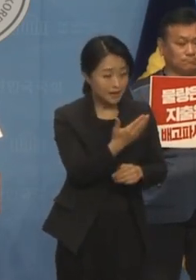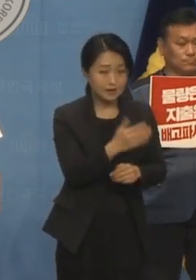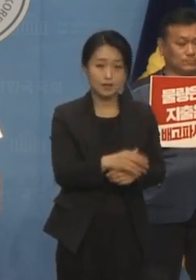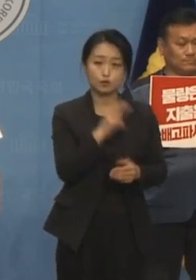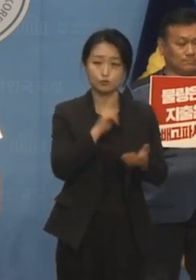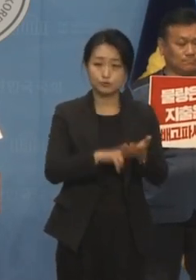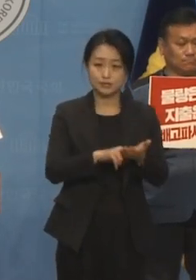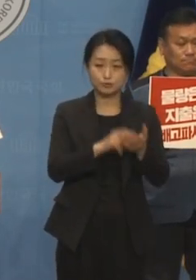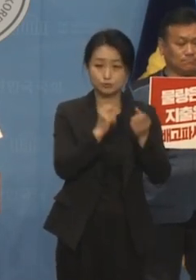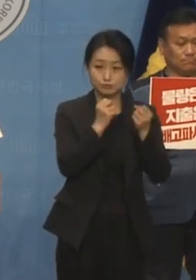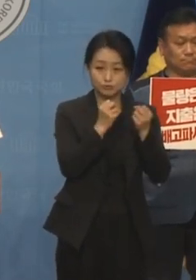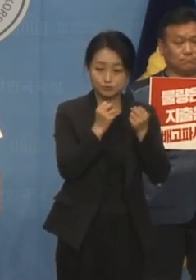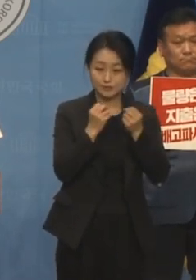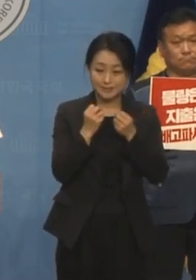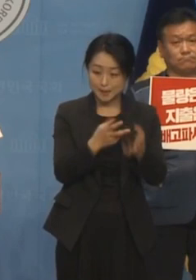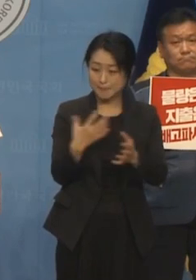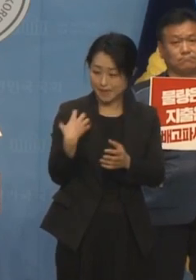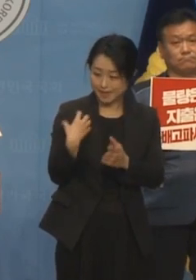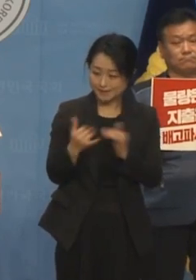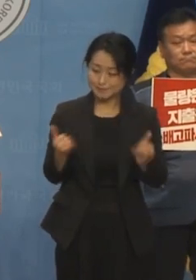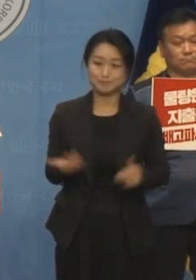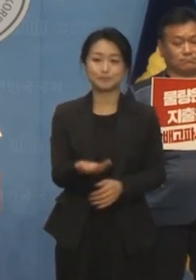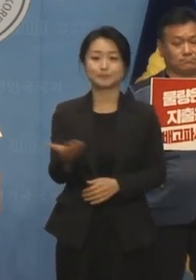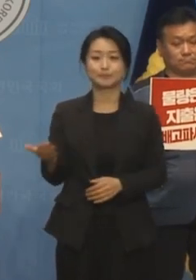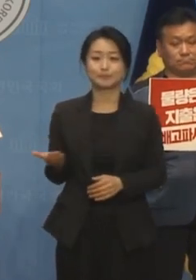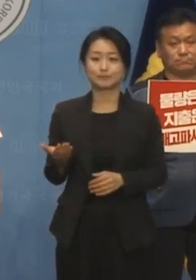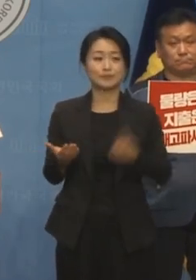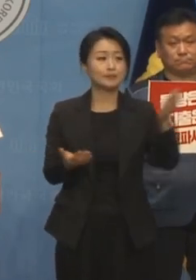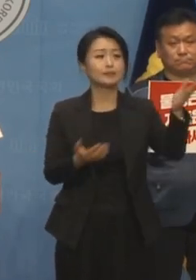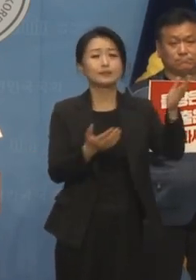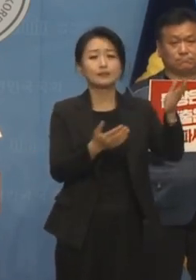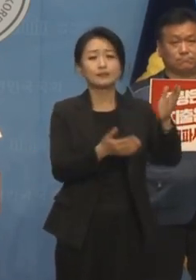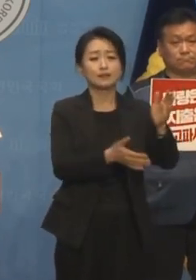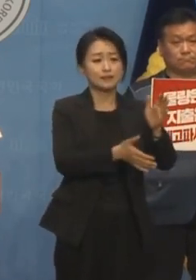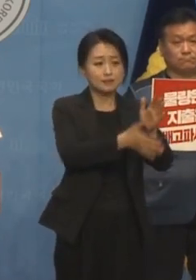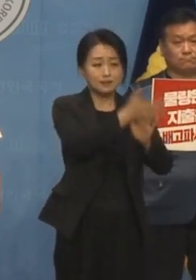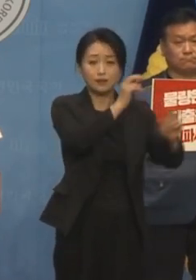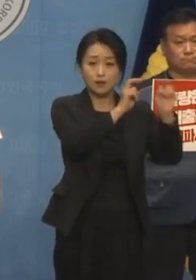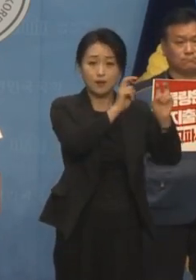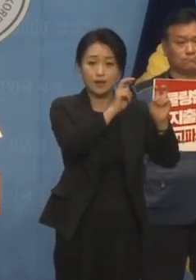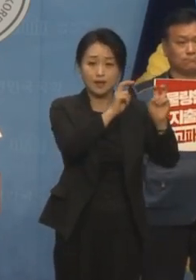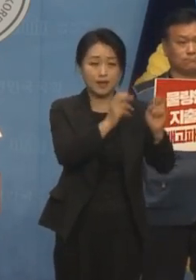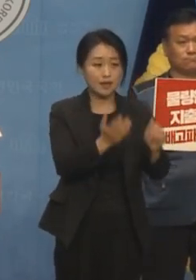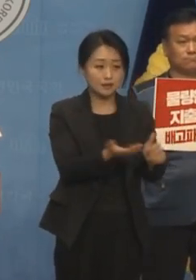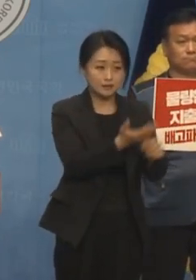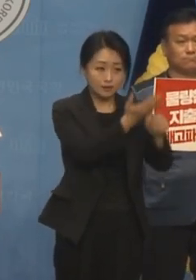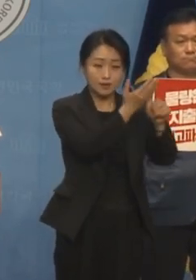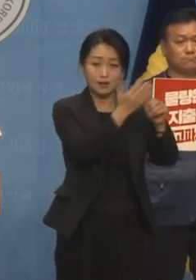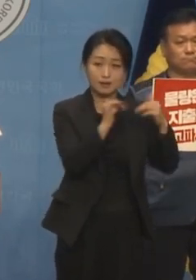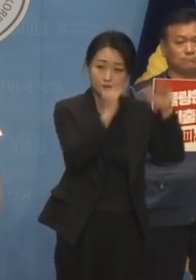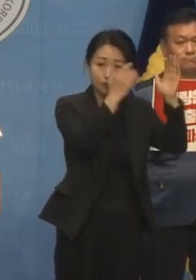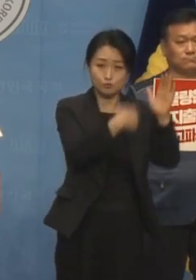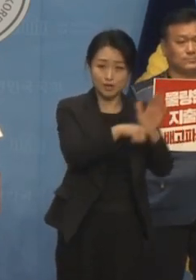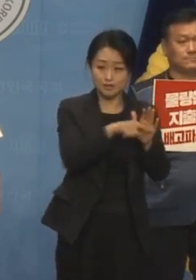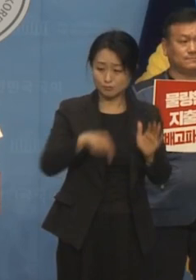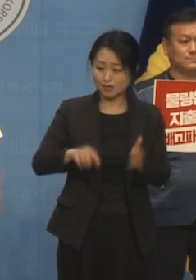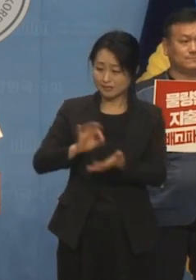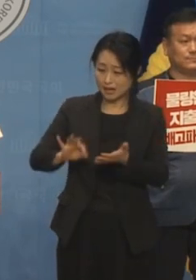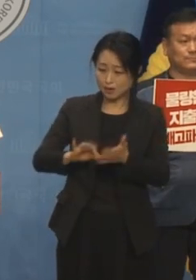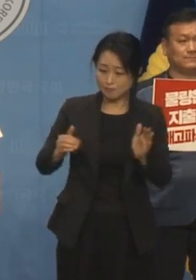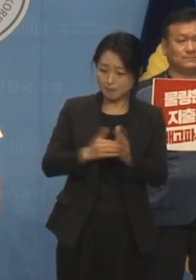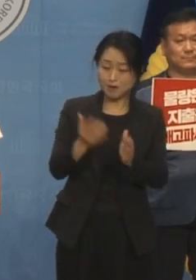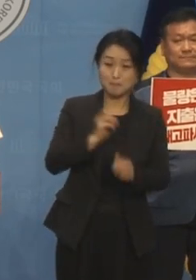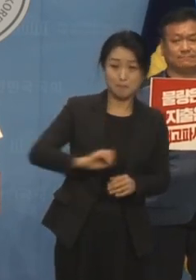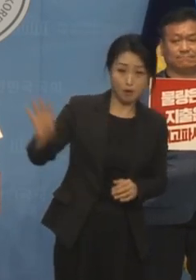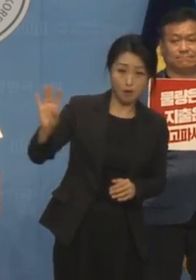택배 종사자들은 우정사업본부의 성장만을 위해 쓰다버리는 존재입니까? 국민과 함께